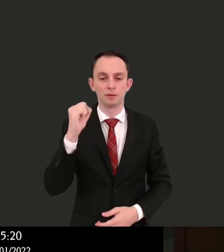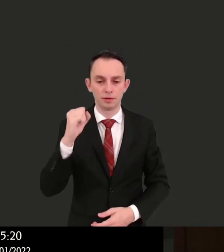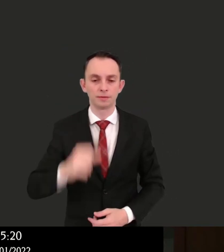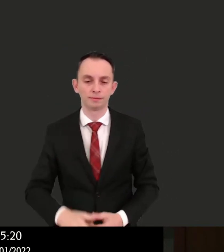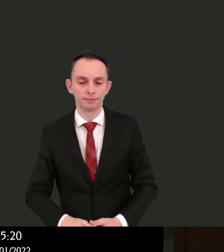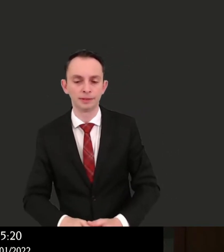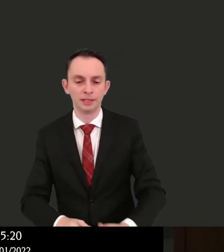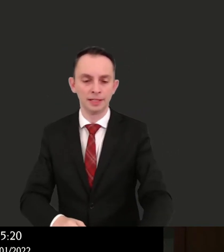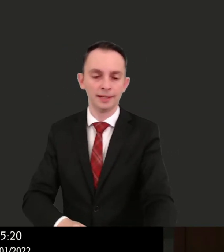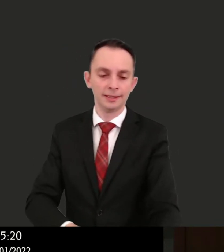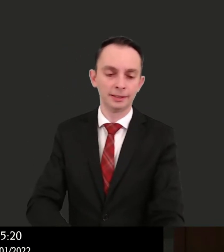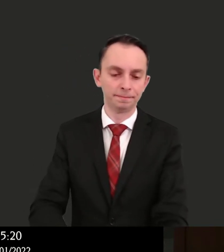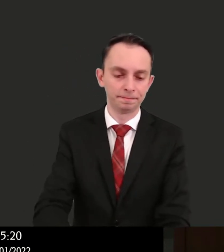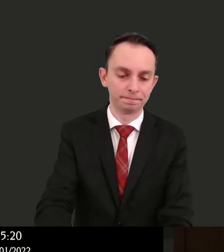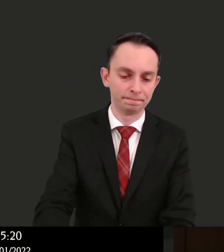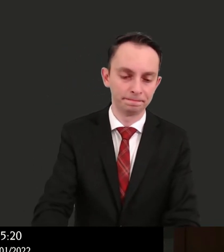1-612-8.